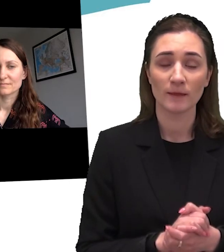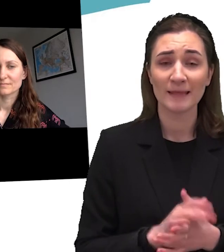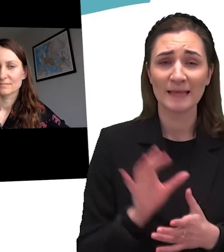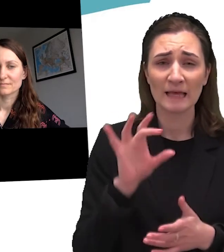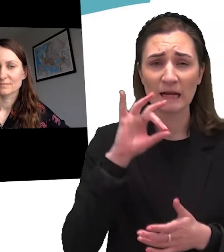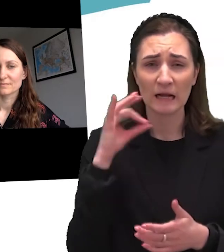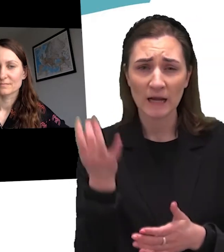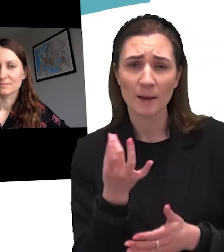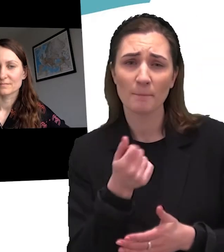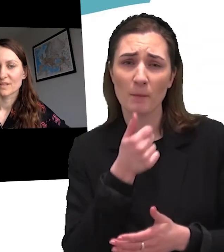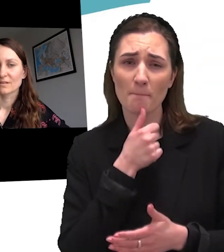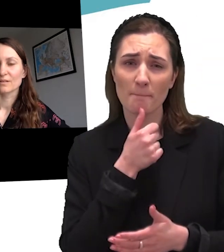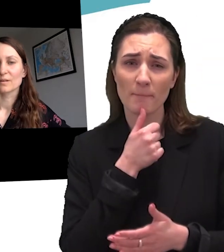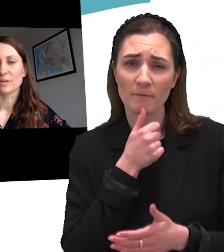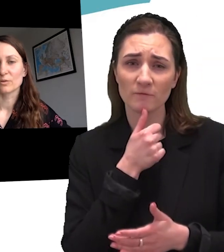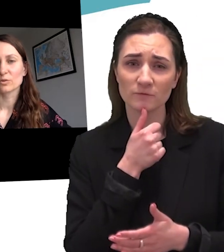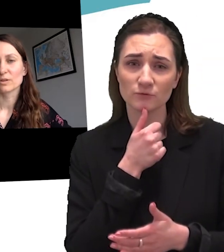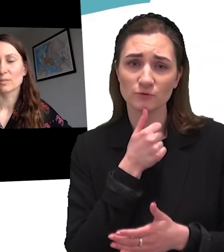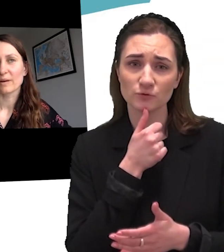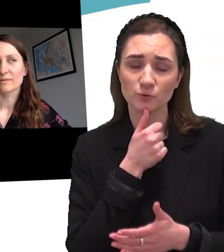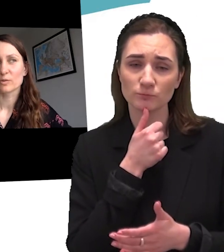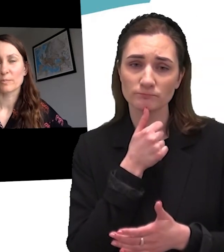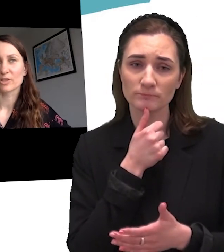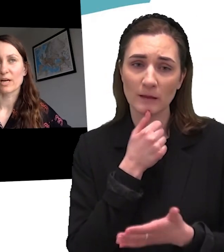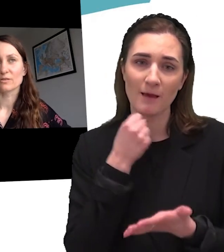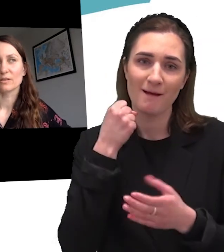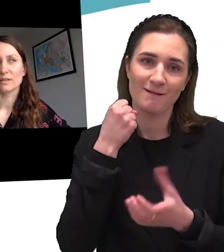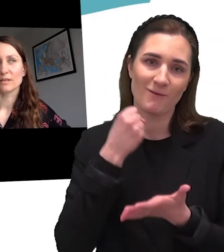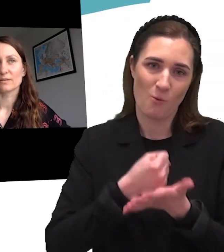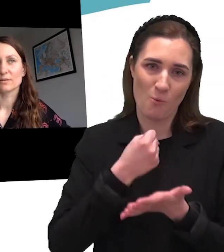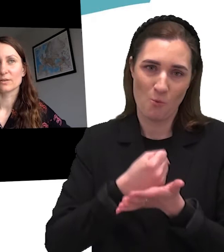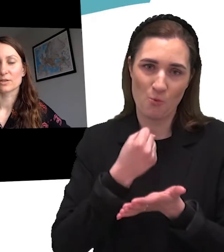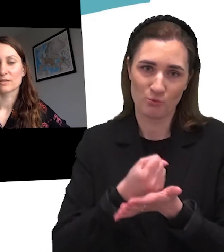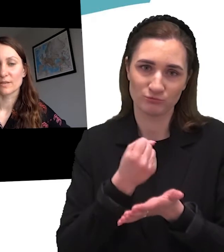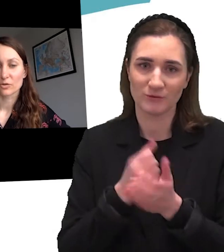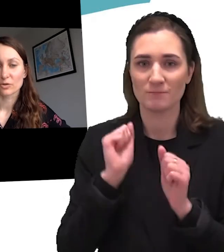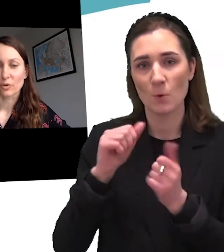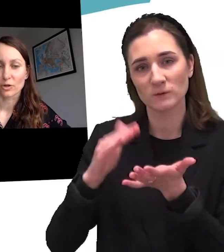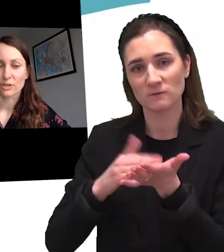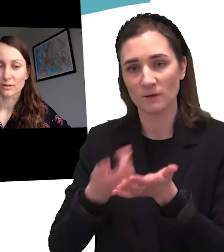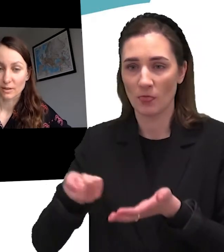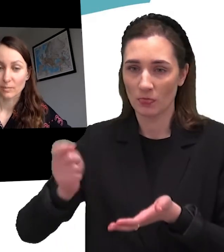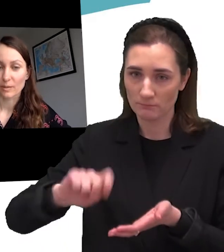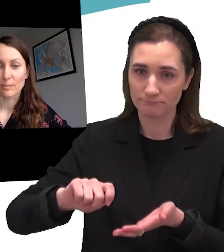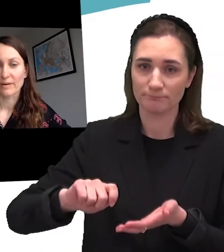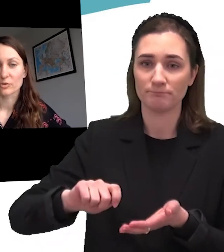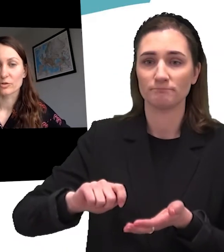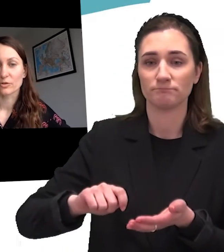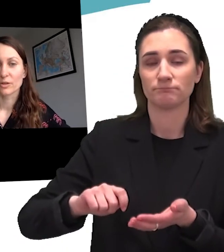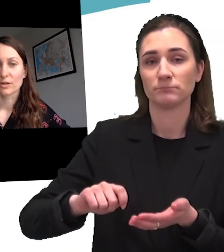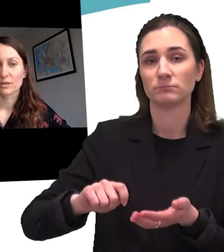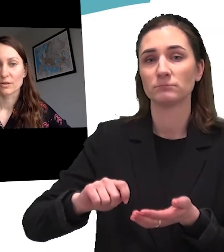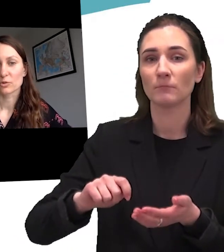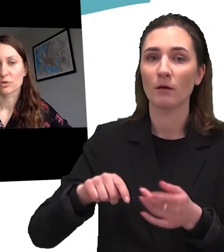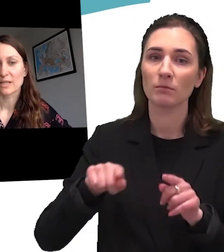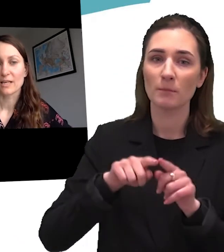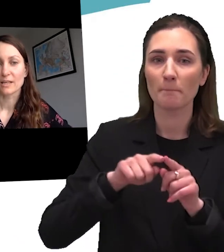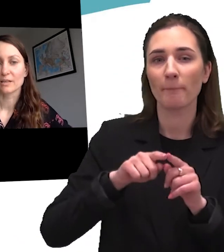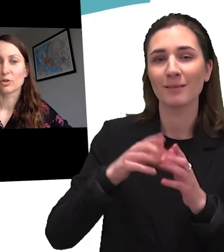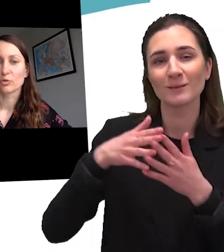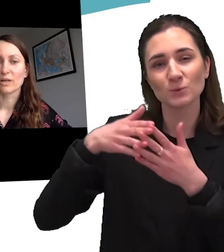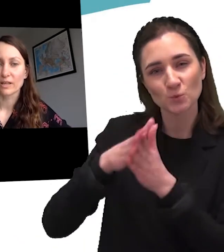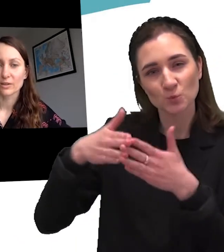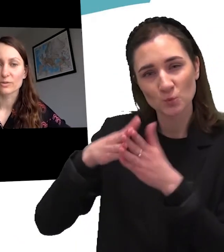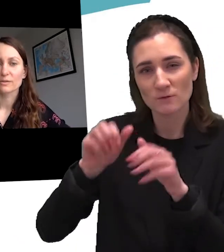tai yra svarbu. Tai riebalų, tai pavyzdžiui, paprasčiausiai dėti sviesto į košą, taip? Arba, pavyzdžiui,